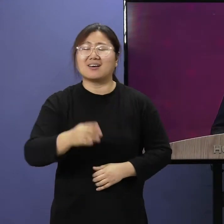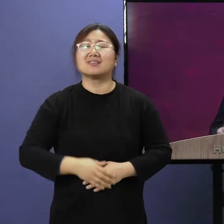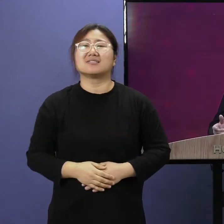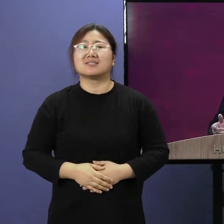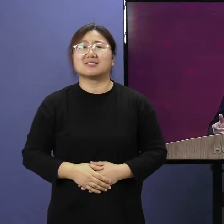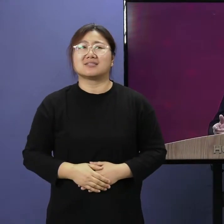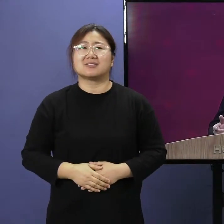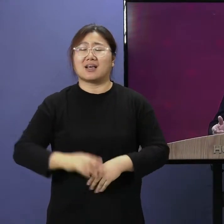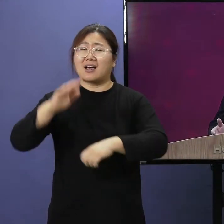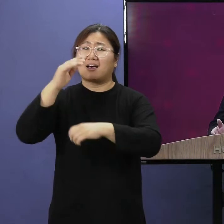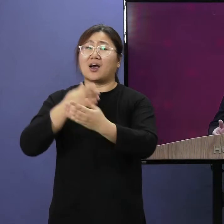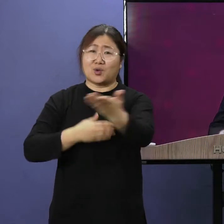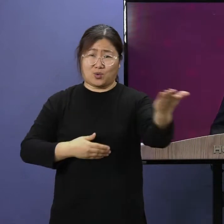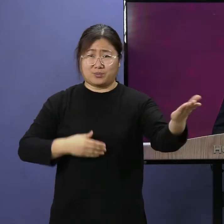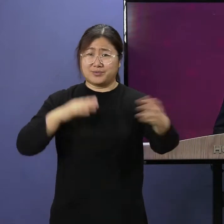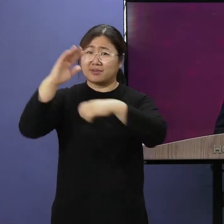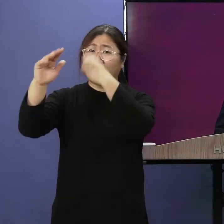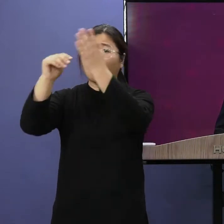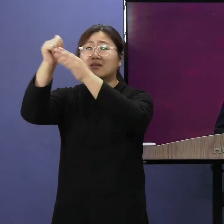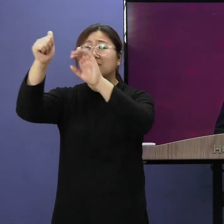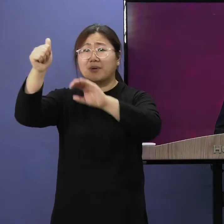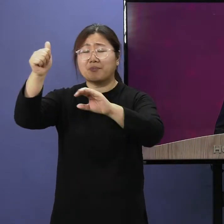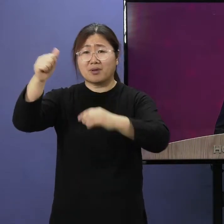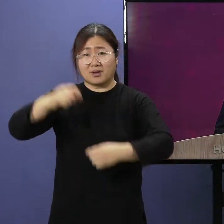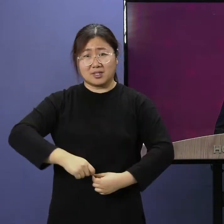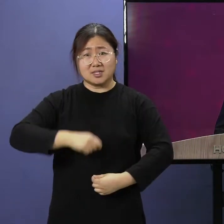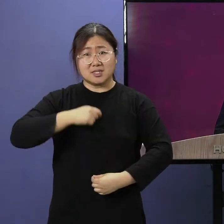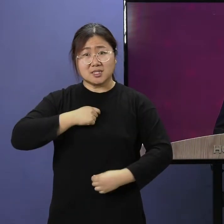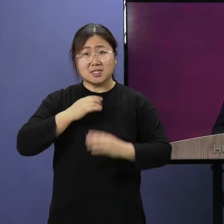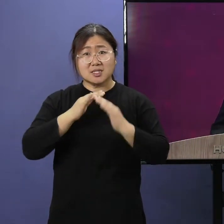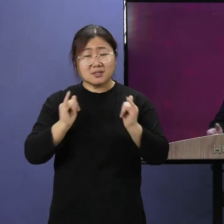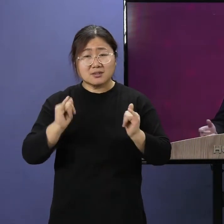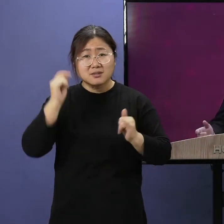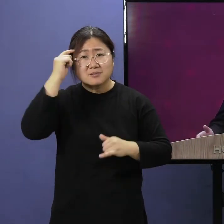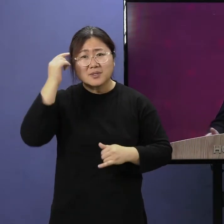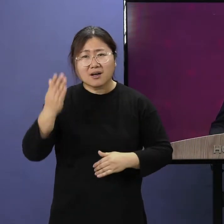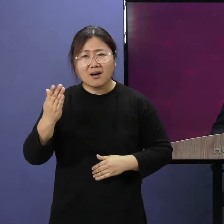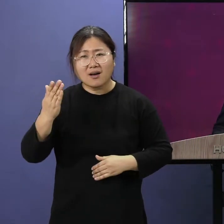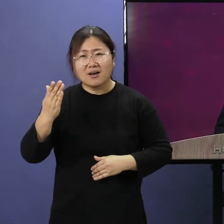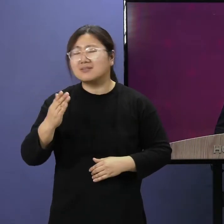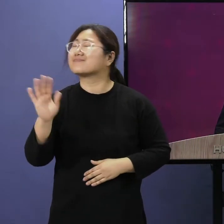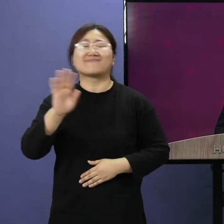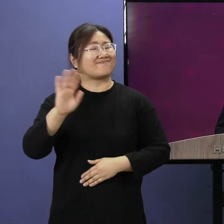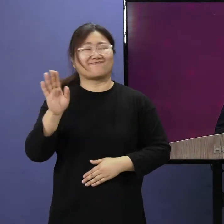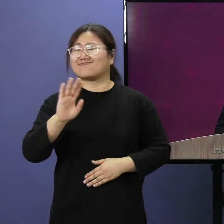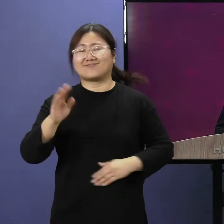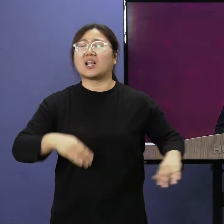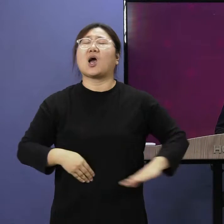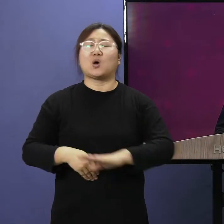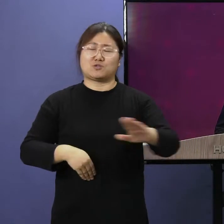하나님 앞에 의인이십니까? 우린 모두 다 죄인입니다.